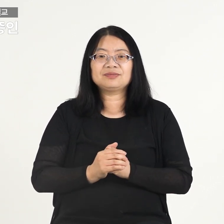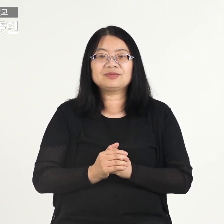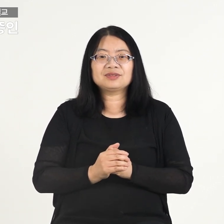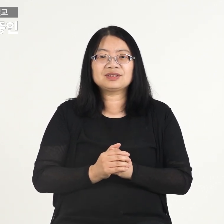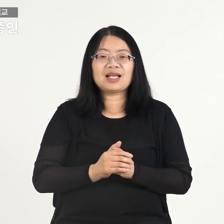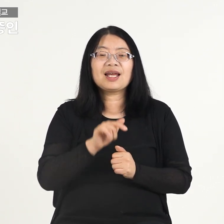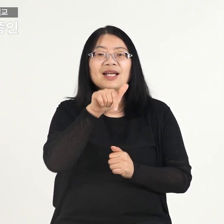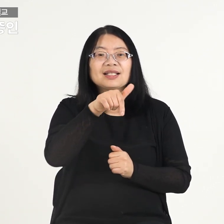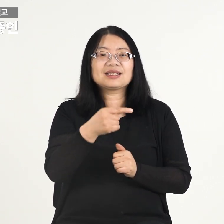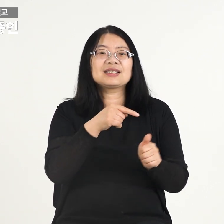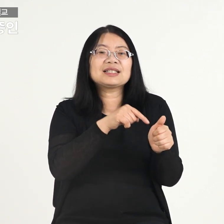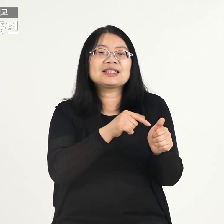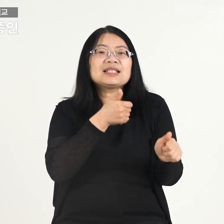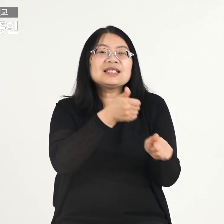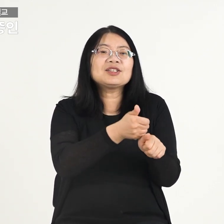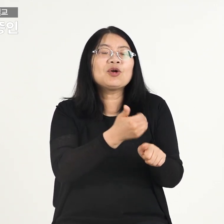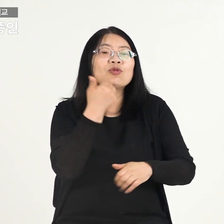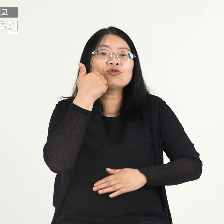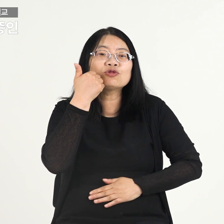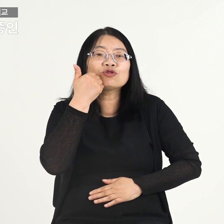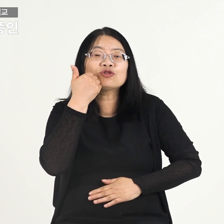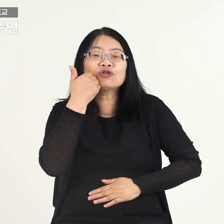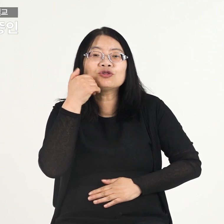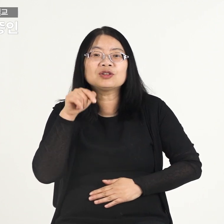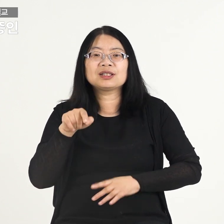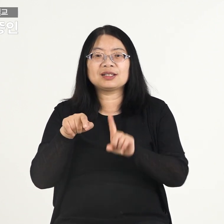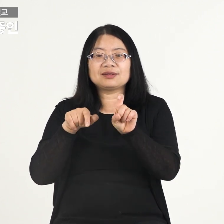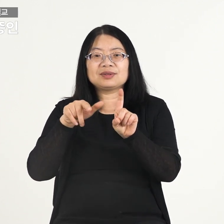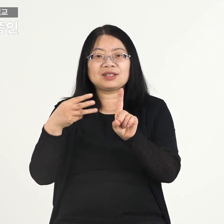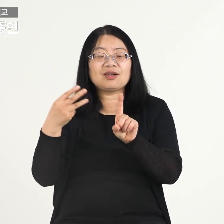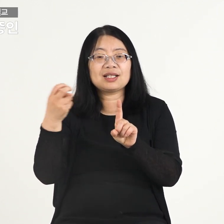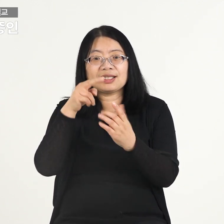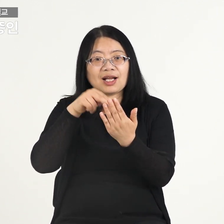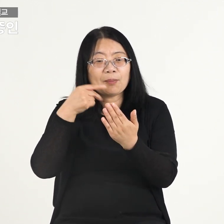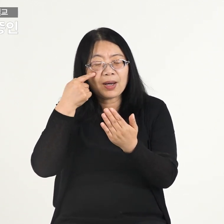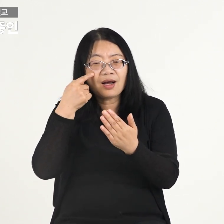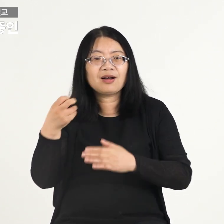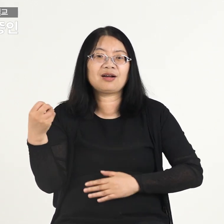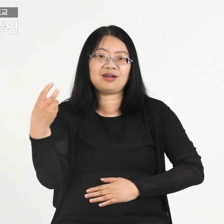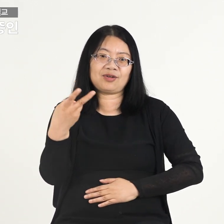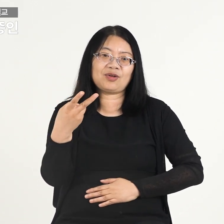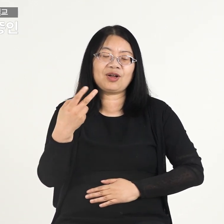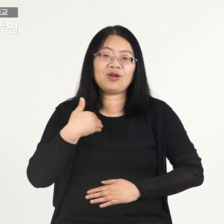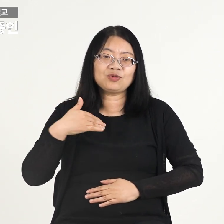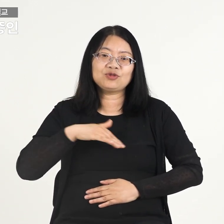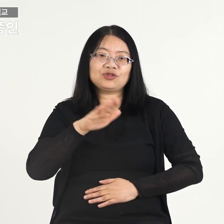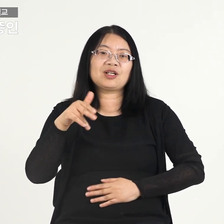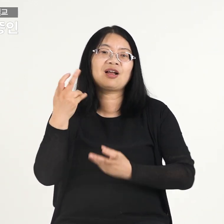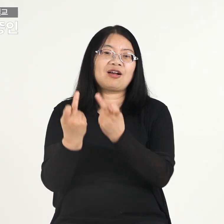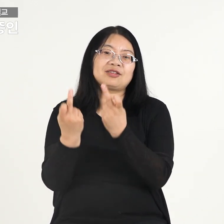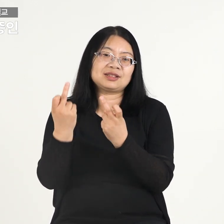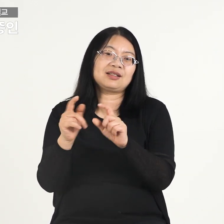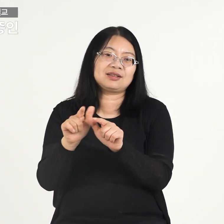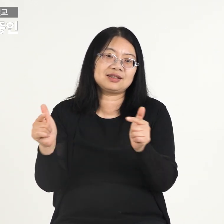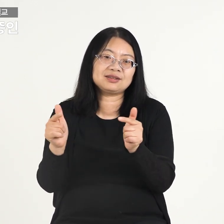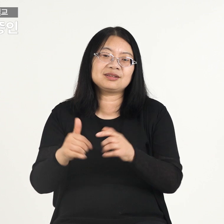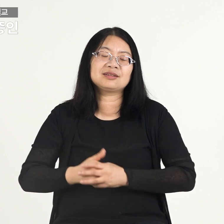누가 이겼다는 거죠? 자, 11절 다시 보세요. 또 우리